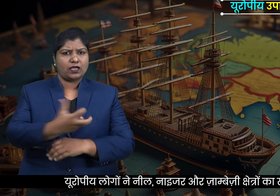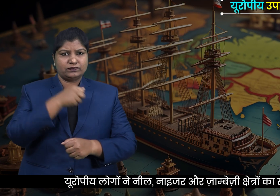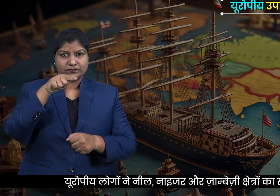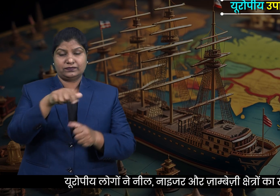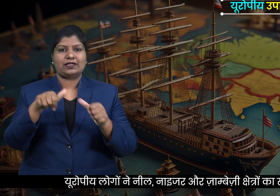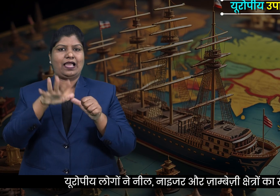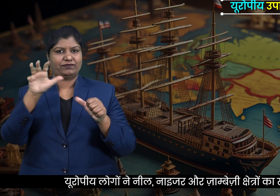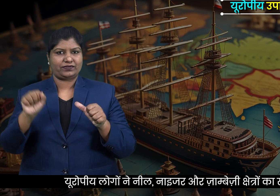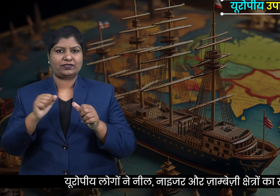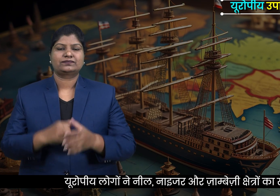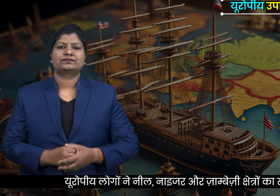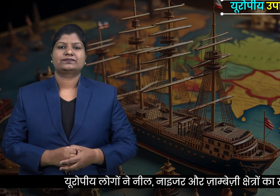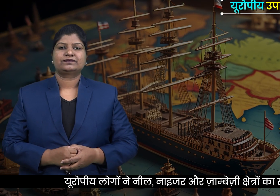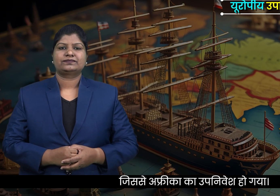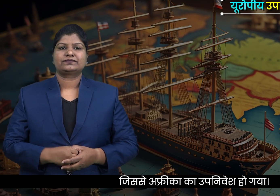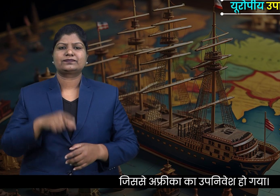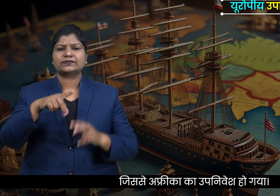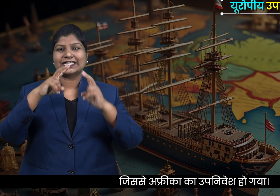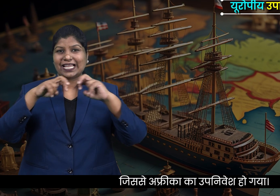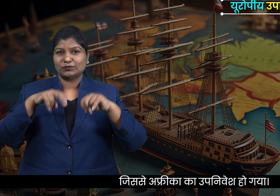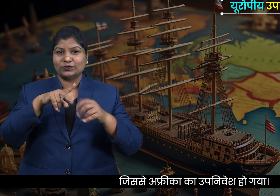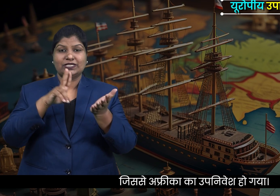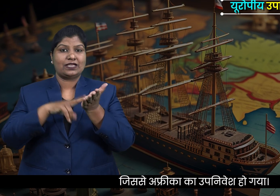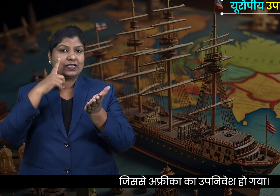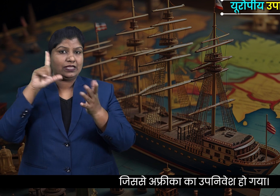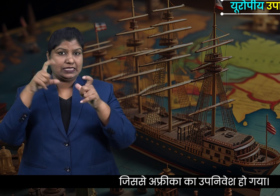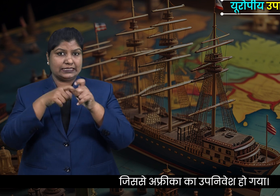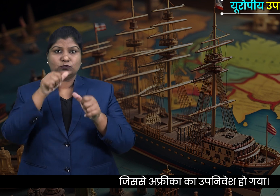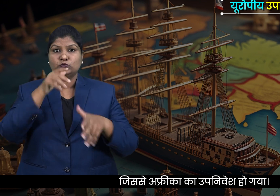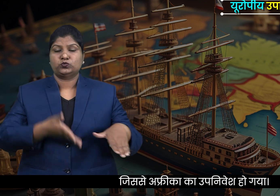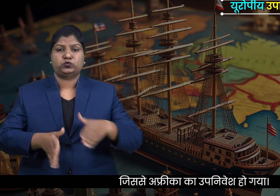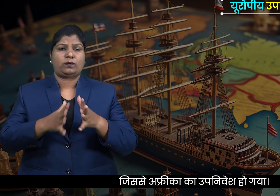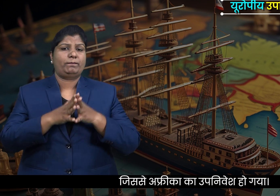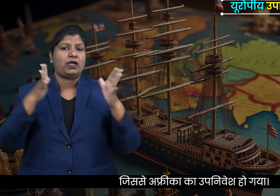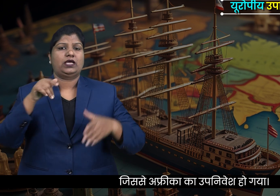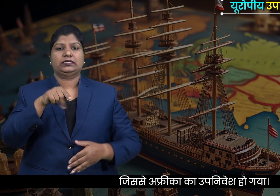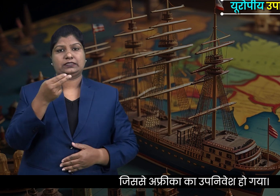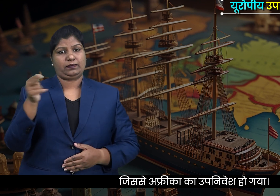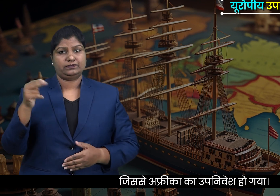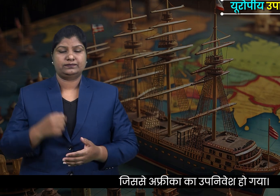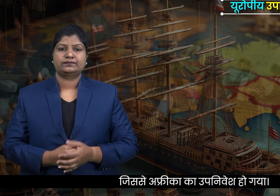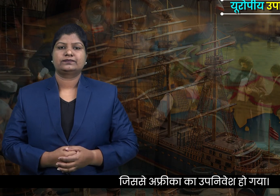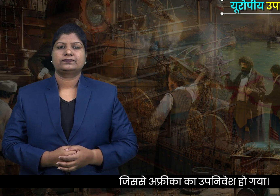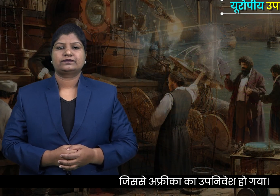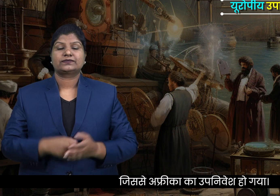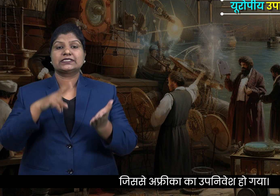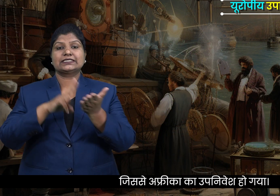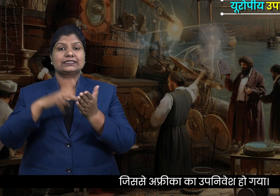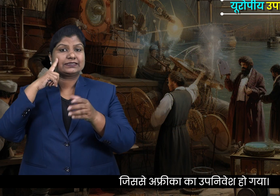और जाम्बेजी क्षेत्रों की खोज की, जिससे अफ्रीका का उपनिवेश हो गया।